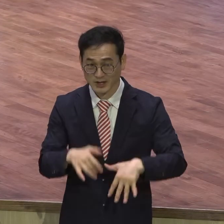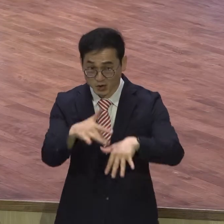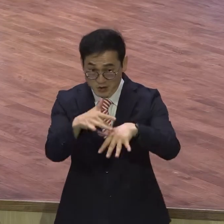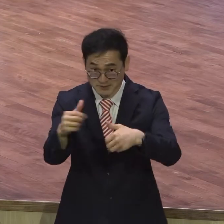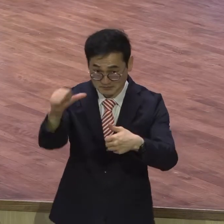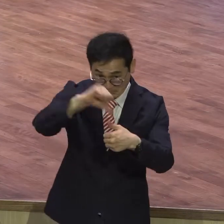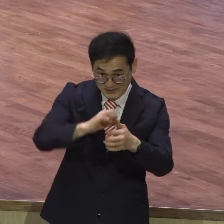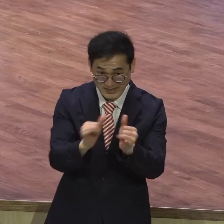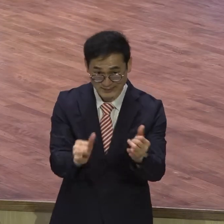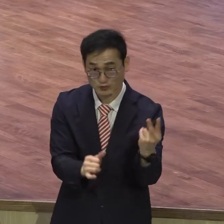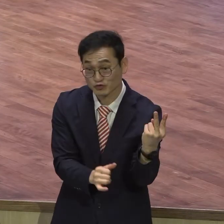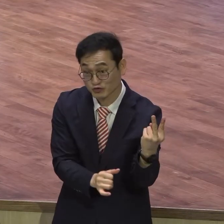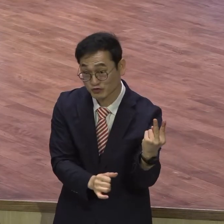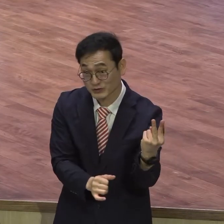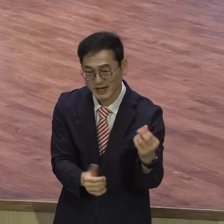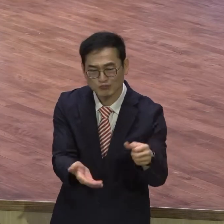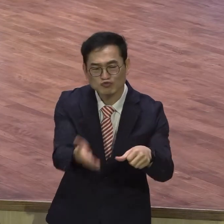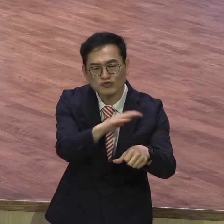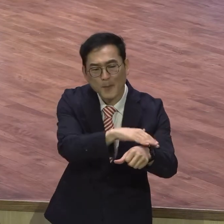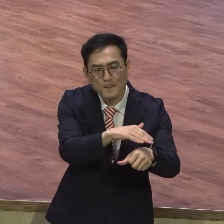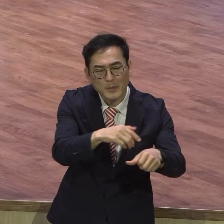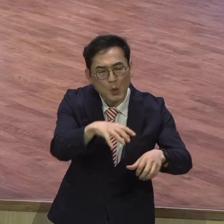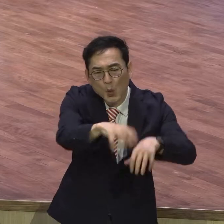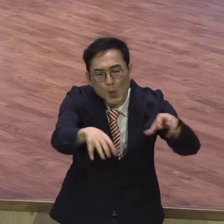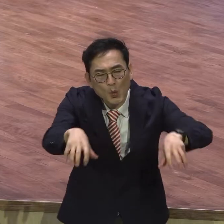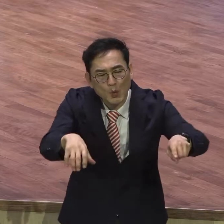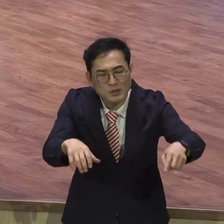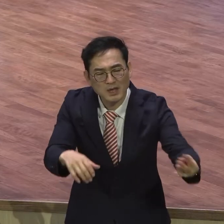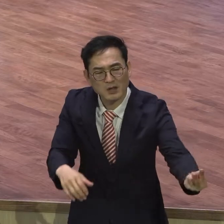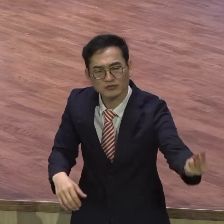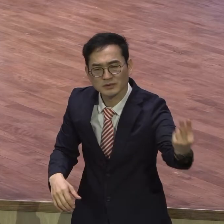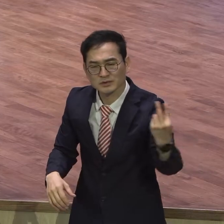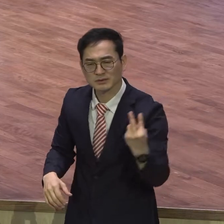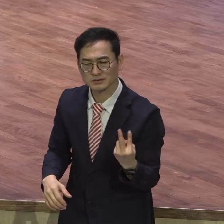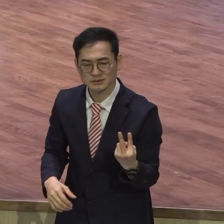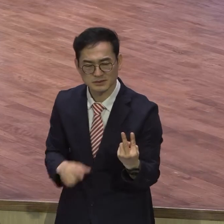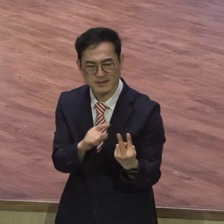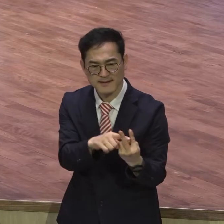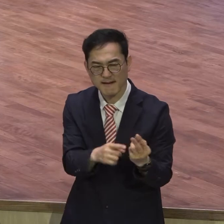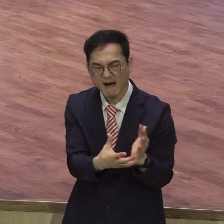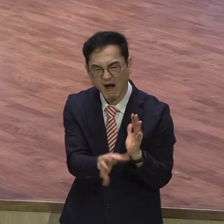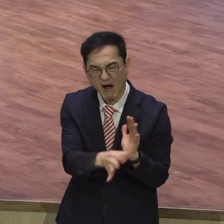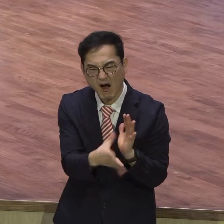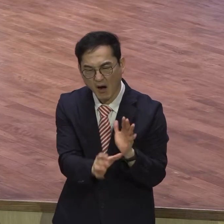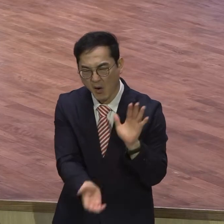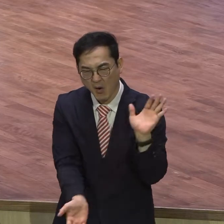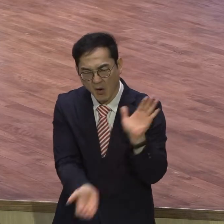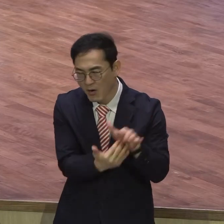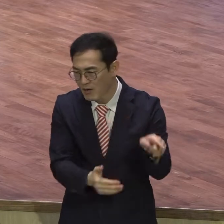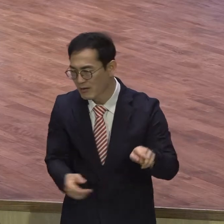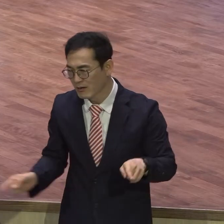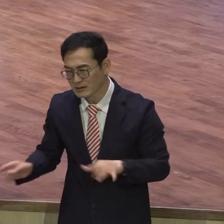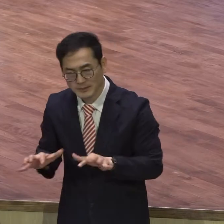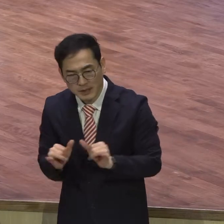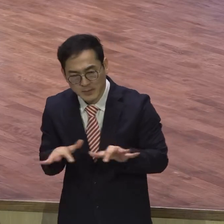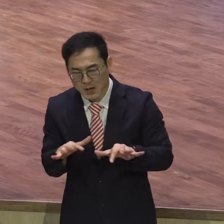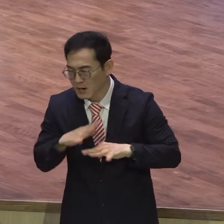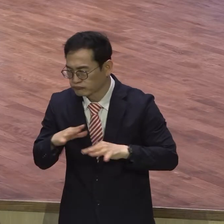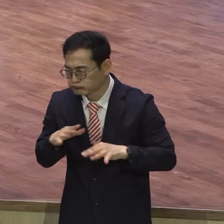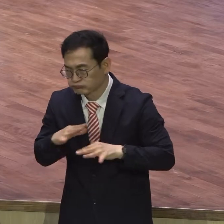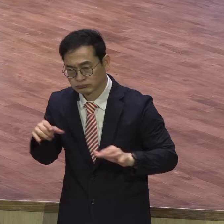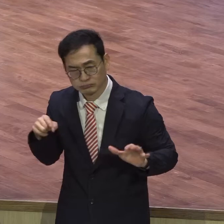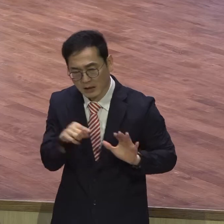둘이 무덤 사이에서 나와 예수를 만나니 그들은 몹시 사나워 아무도 그 길로 지나갈 수 없을